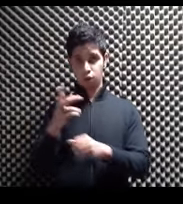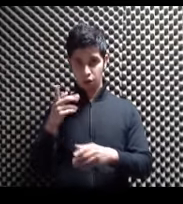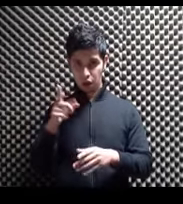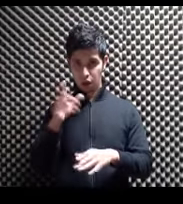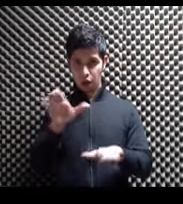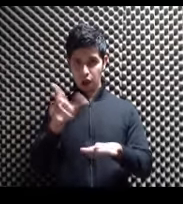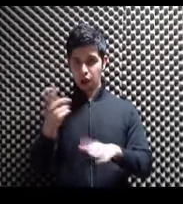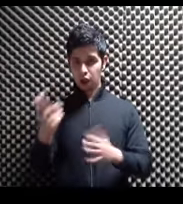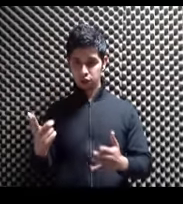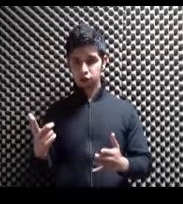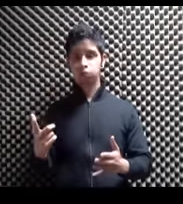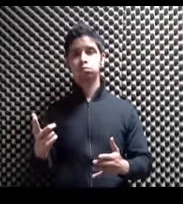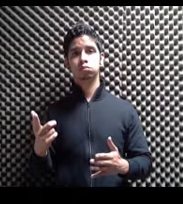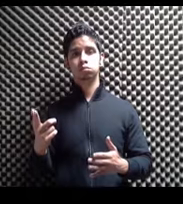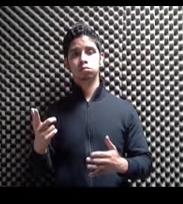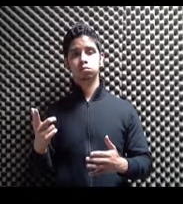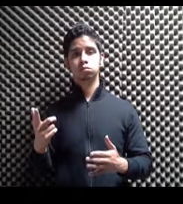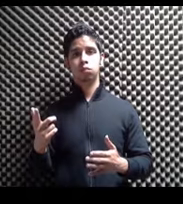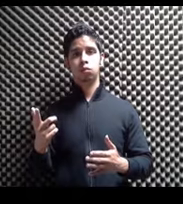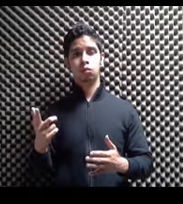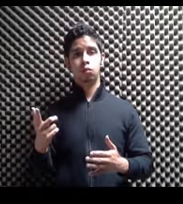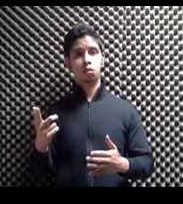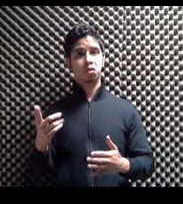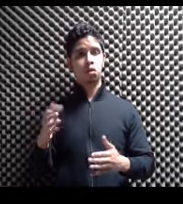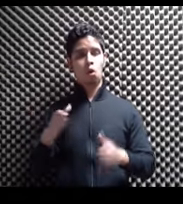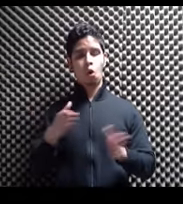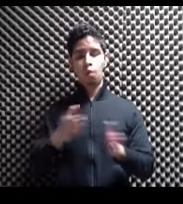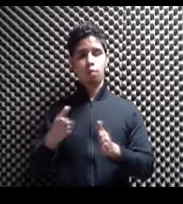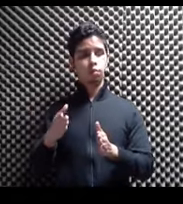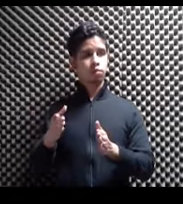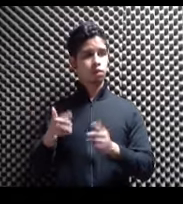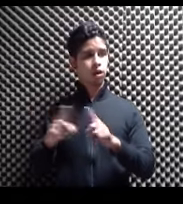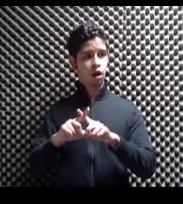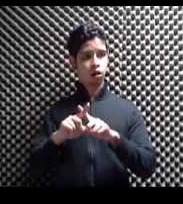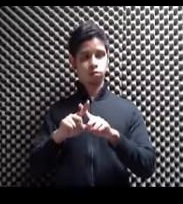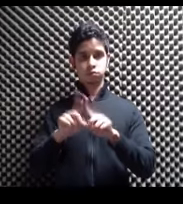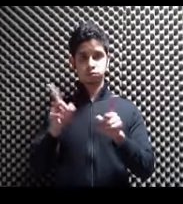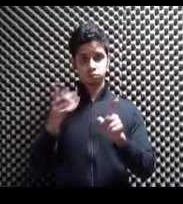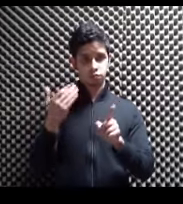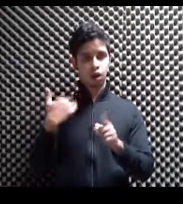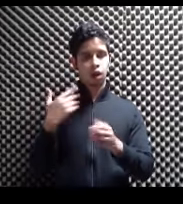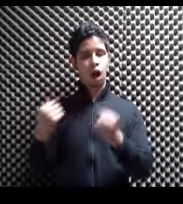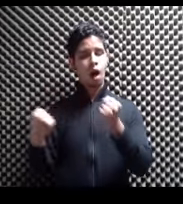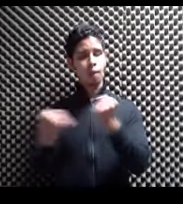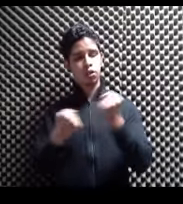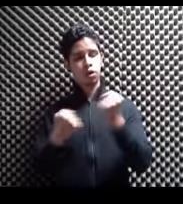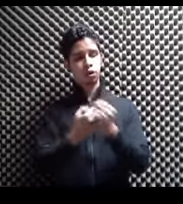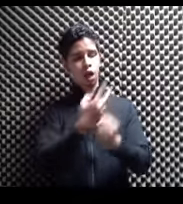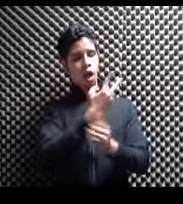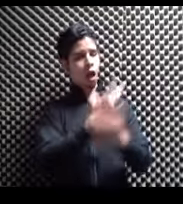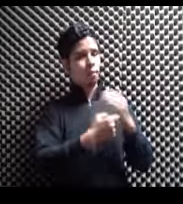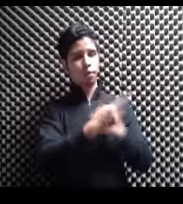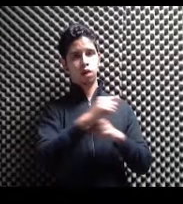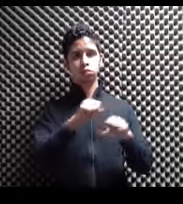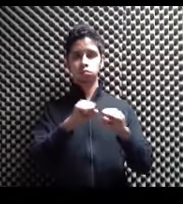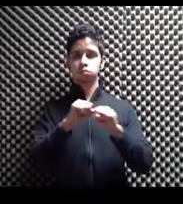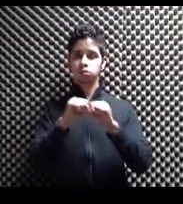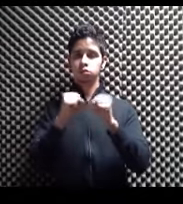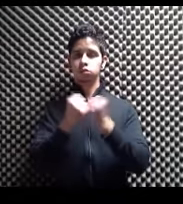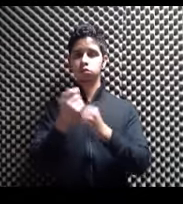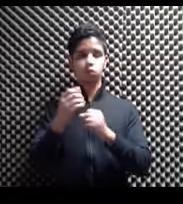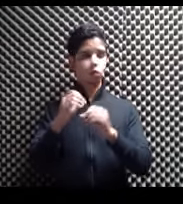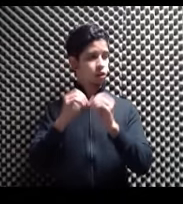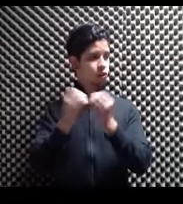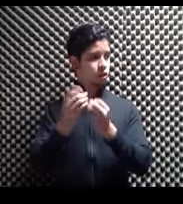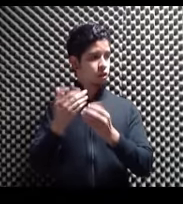Trato hecho. Emplazado, tú que te gusta emplazar. Dale. Emplazado tu papá. Este que ven aquí es Tami, Tamara. No, pero lo que pasa